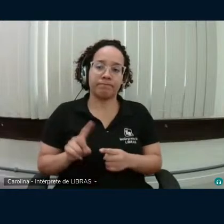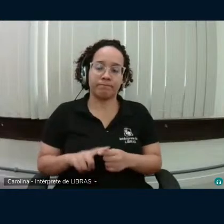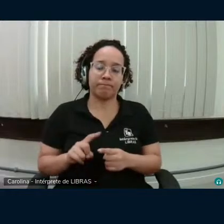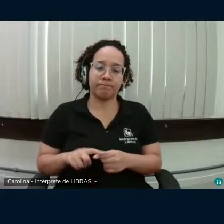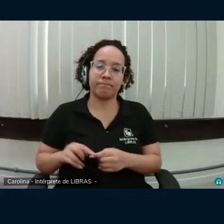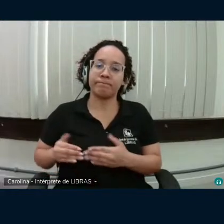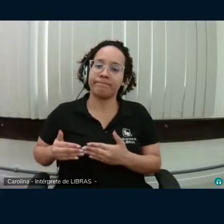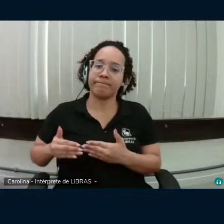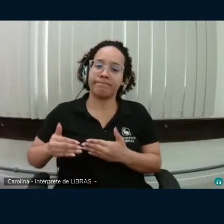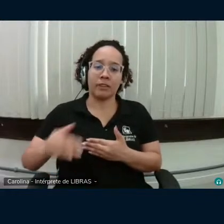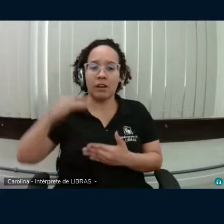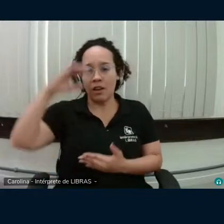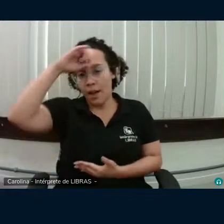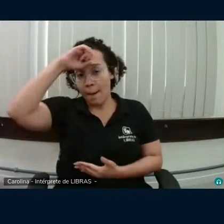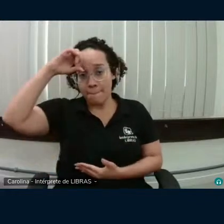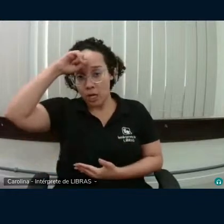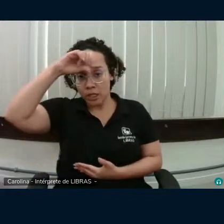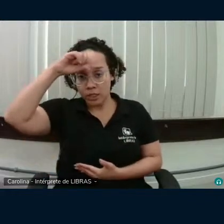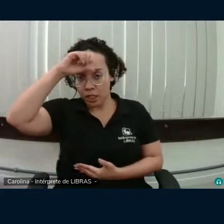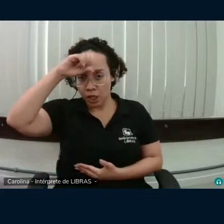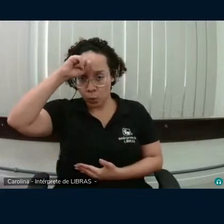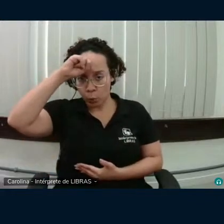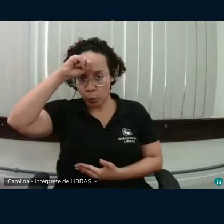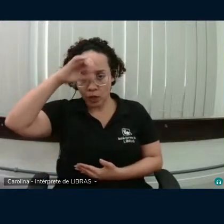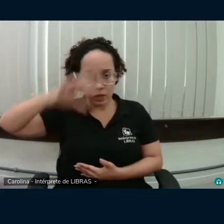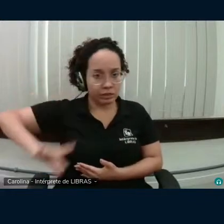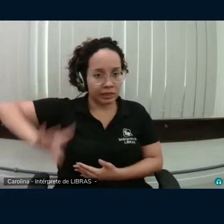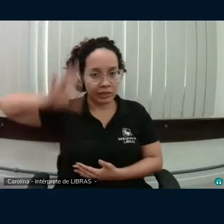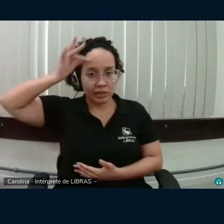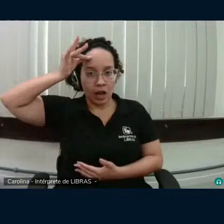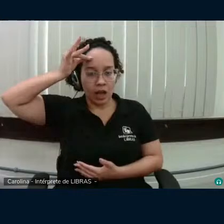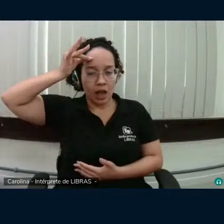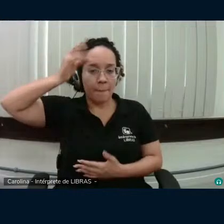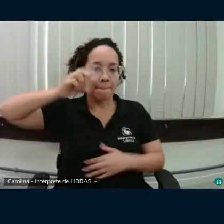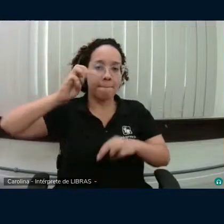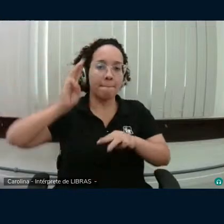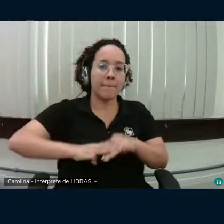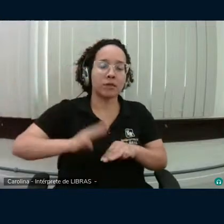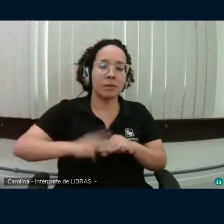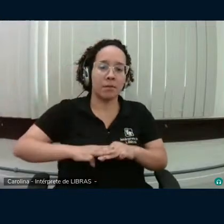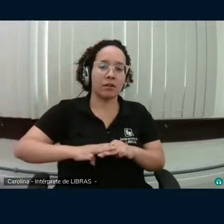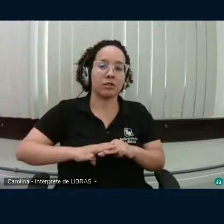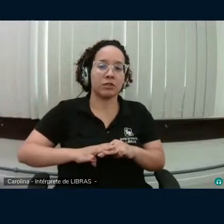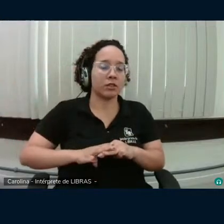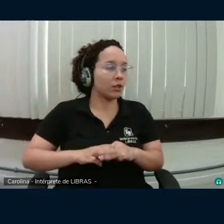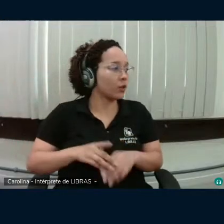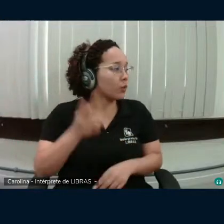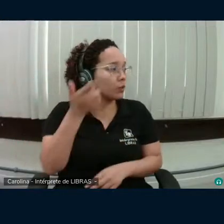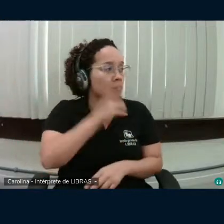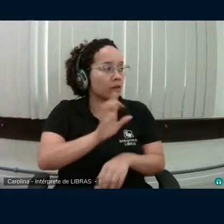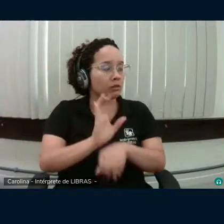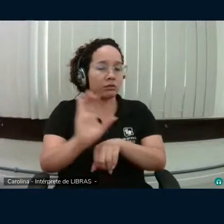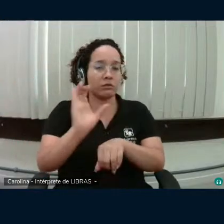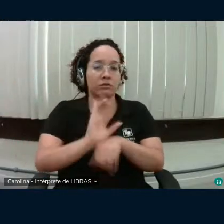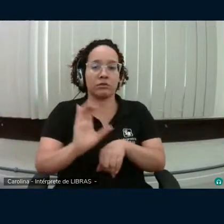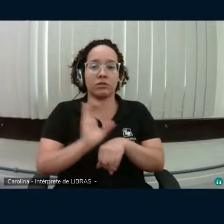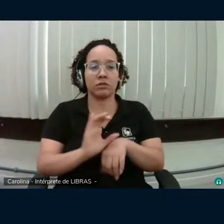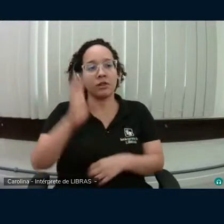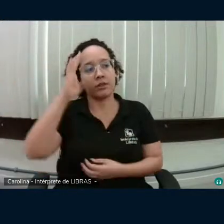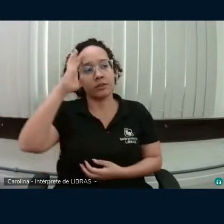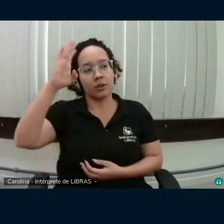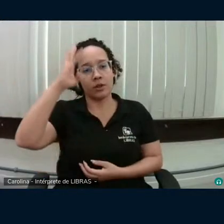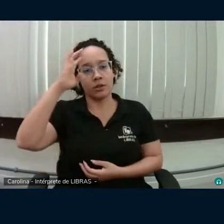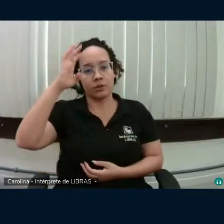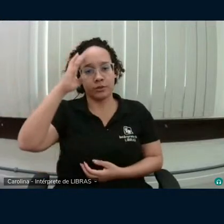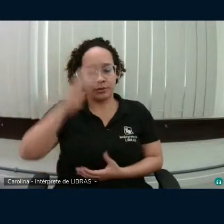quem aprendeu, e muitas vezes mais decoreba de matemática, que vai conseguir o curso que sonhou. Eu vou